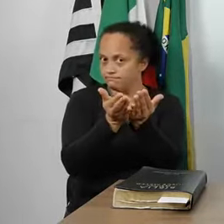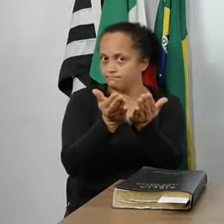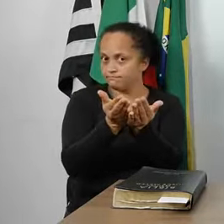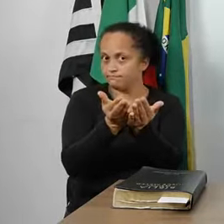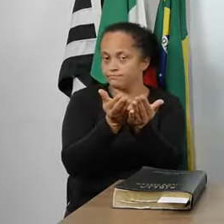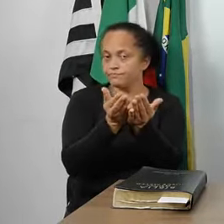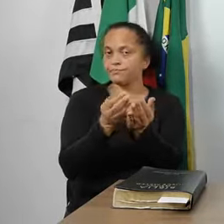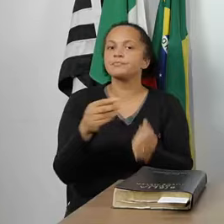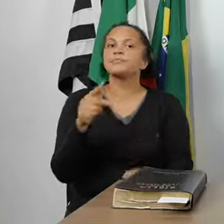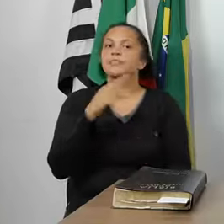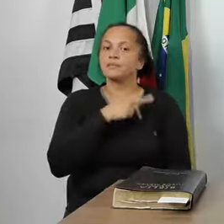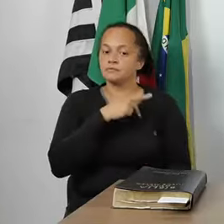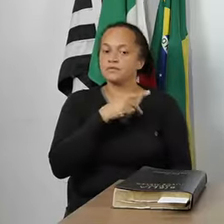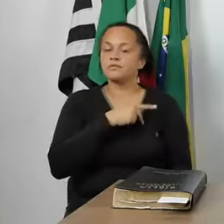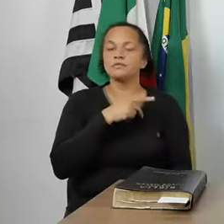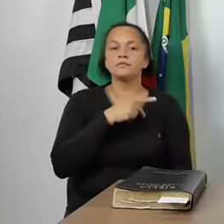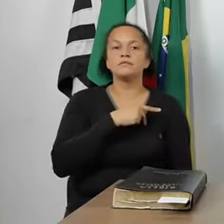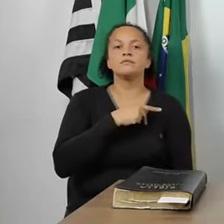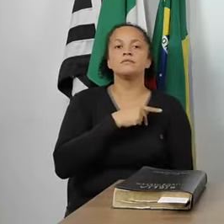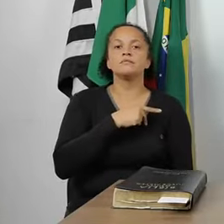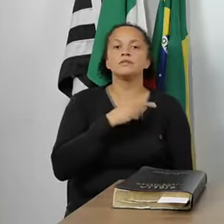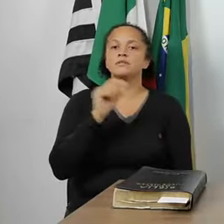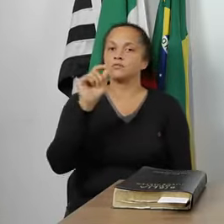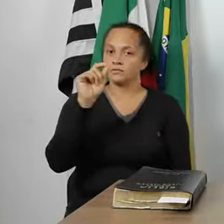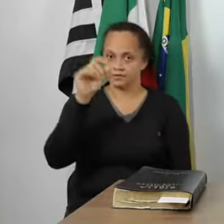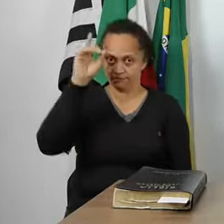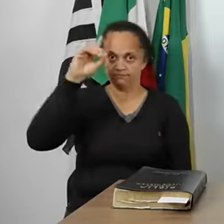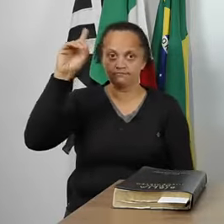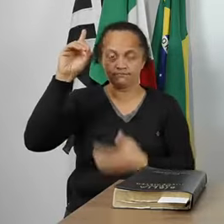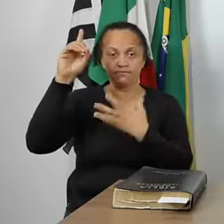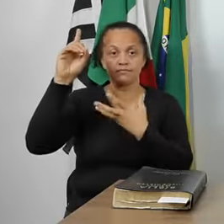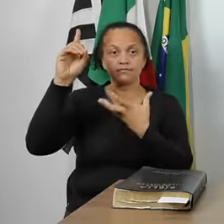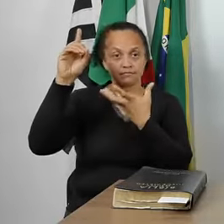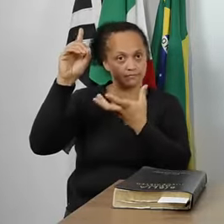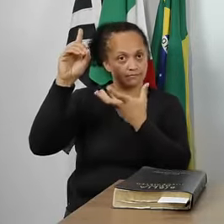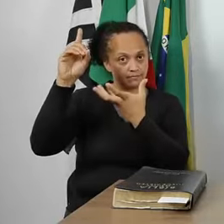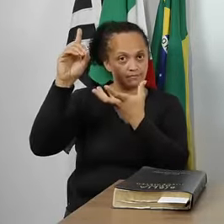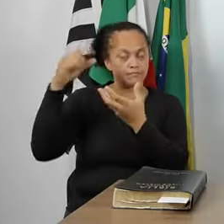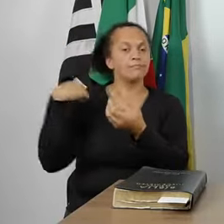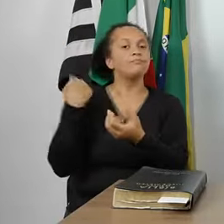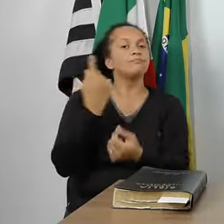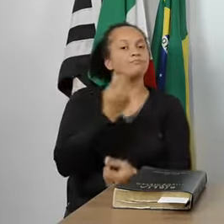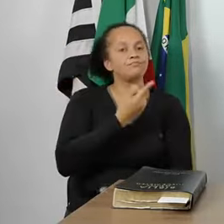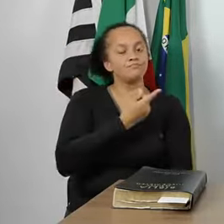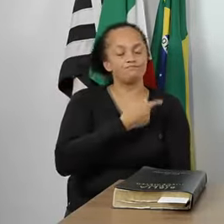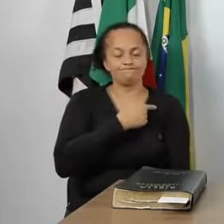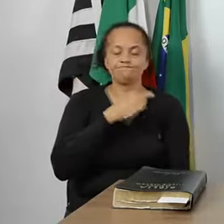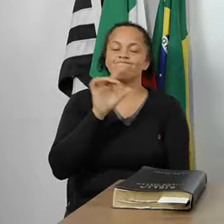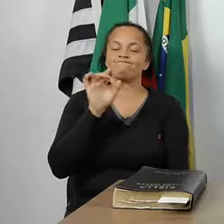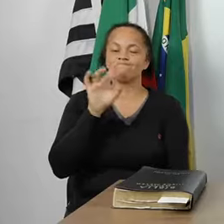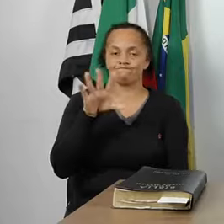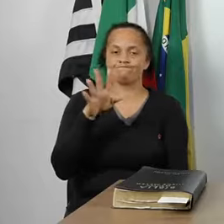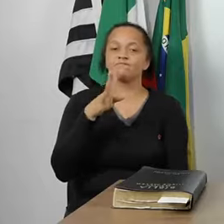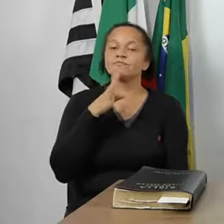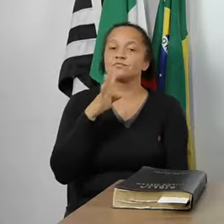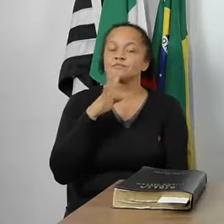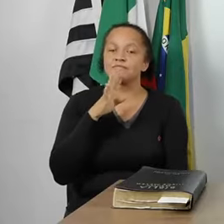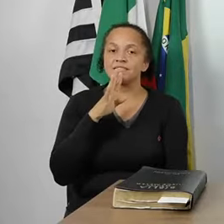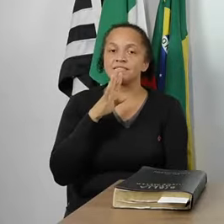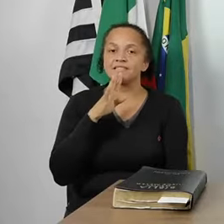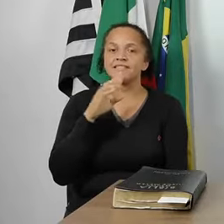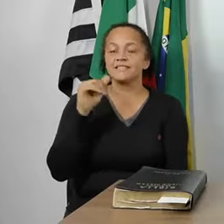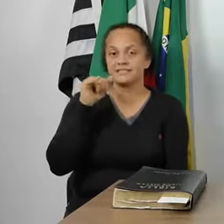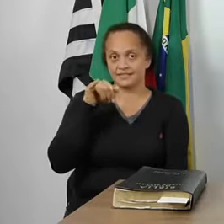viver à altura desse cristianismo, a gente só vai conseguir se a gente tomar uma